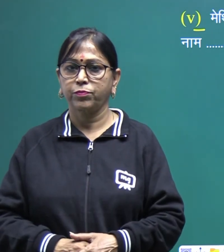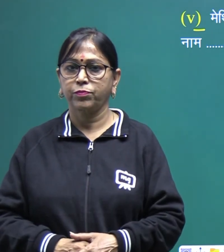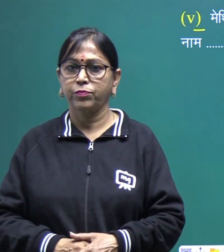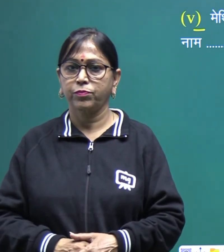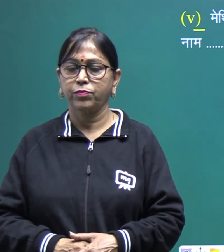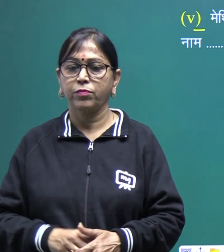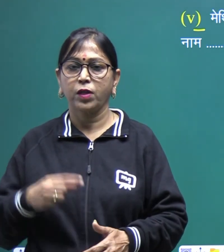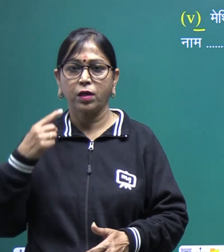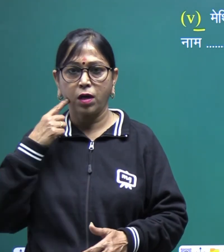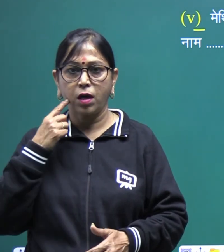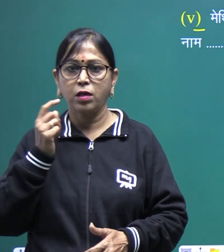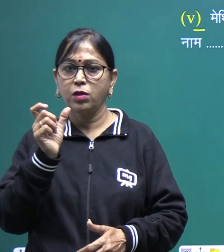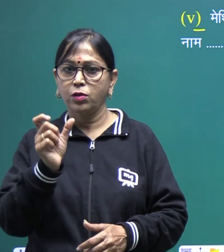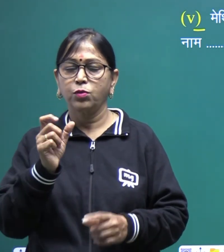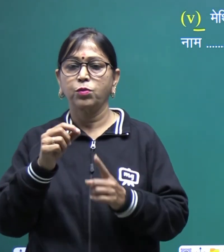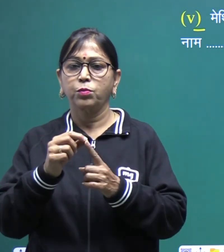IUPAC